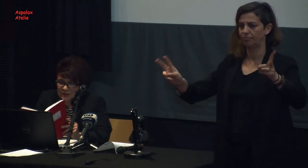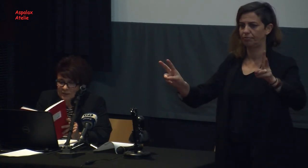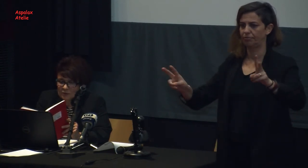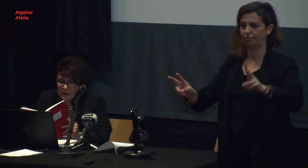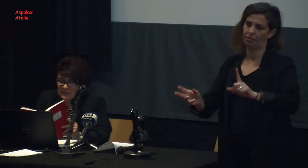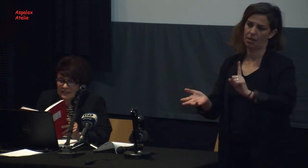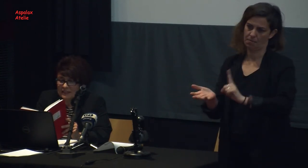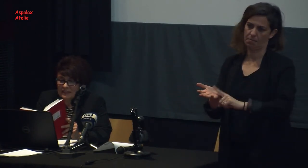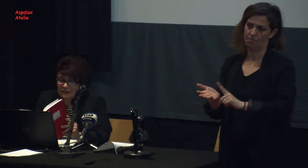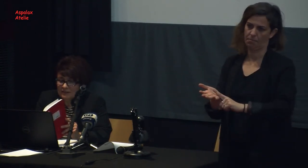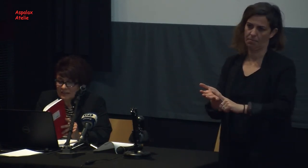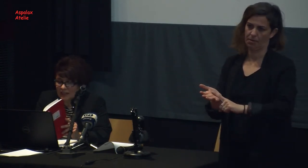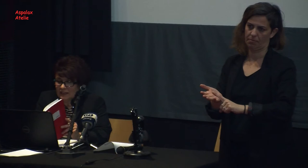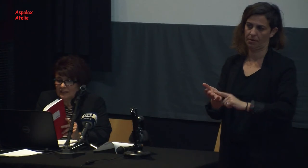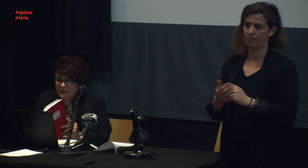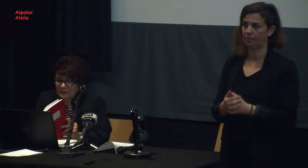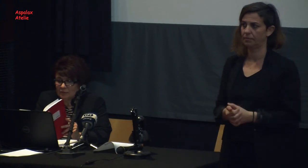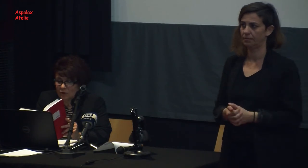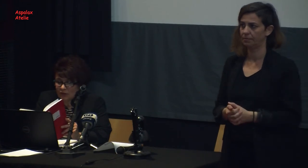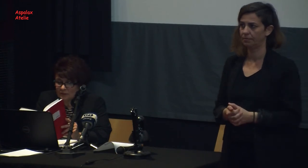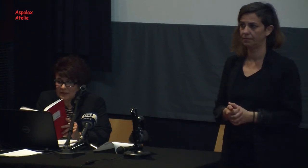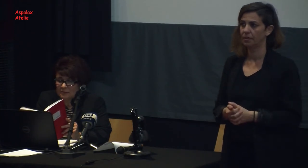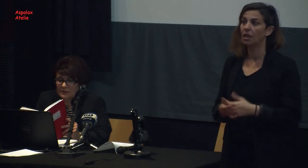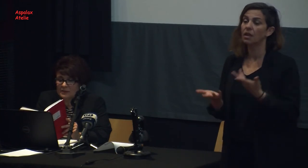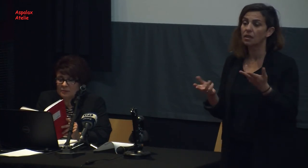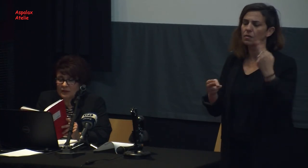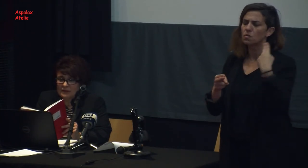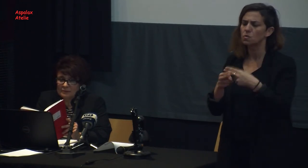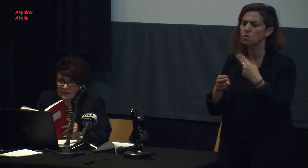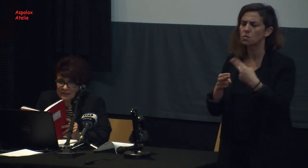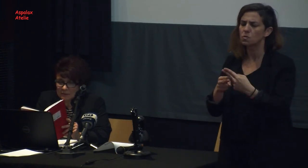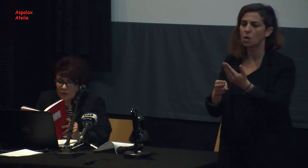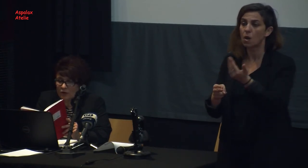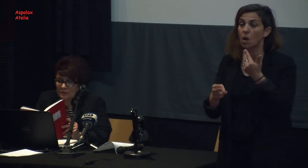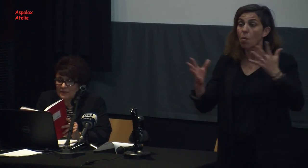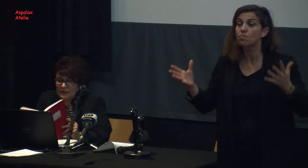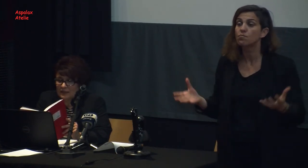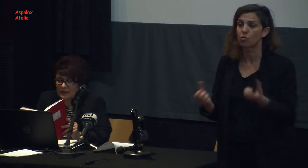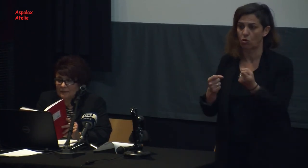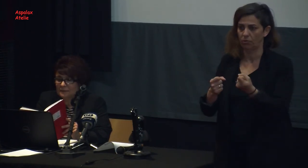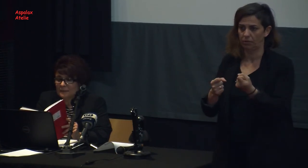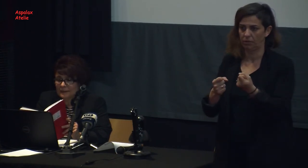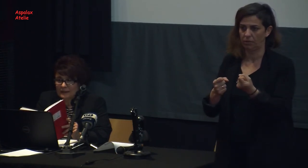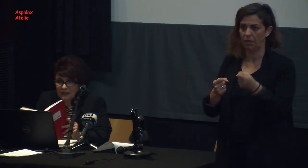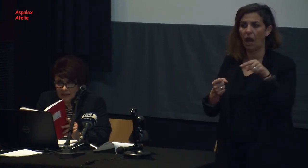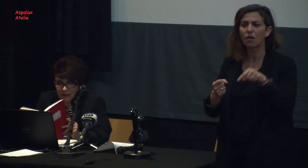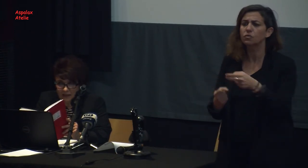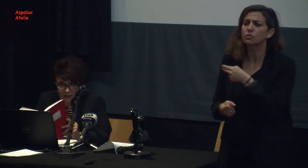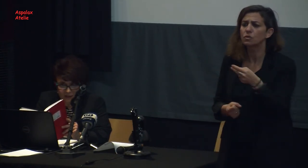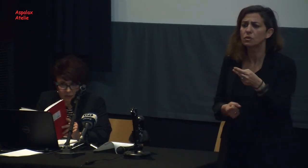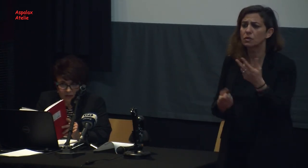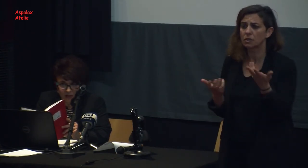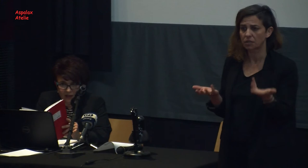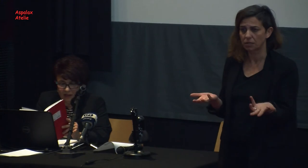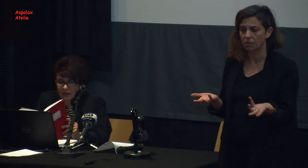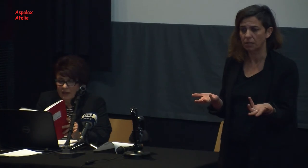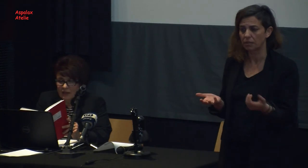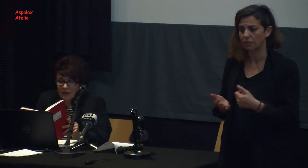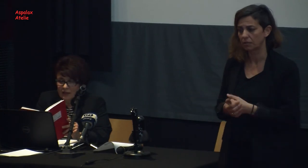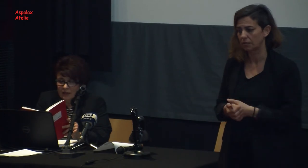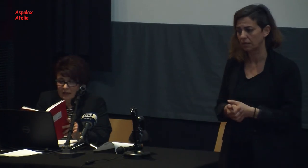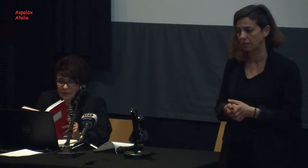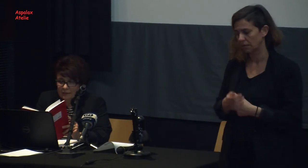σε όλες τις δομές και βασικά την πρόληψη. Μέσα στην πρόληψη είναι και η δουλειά